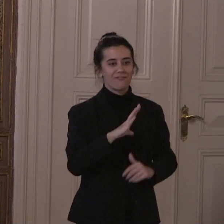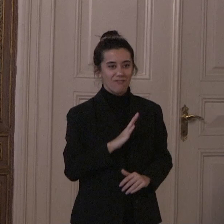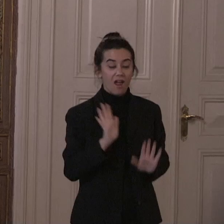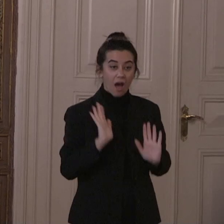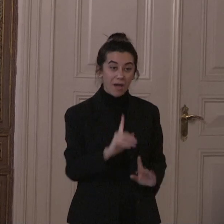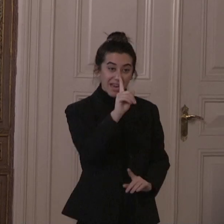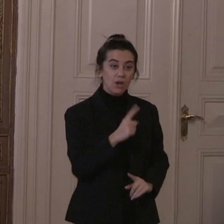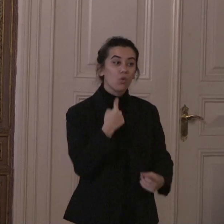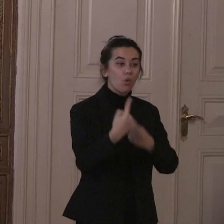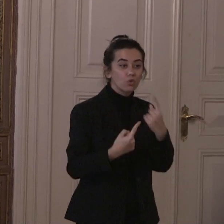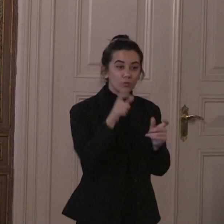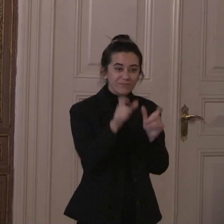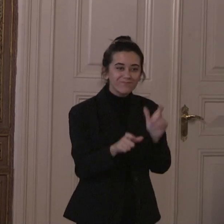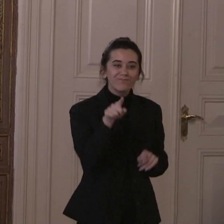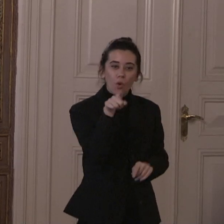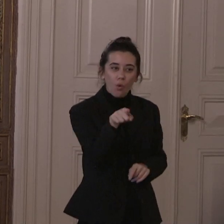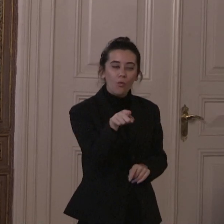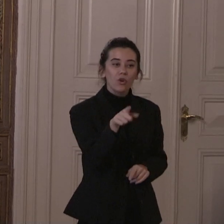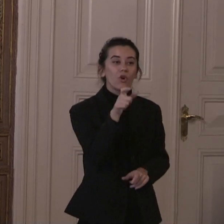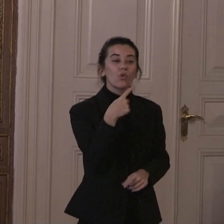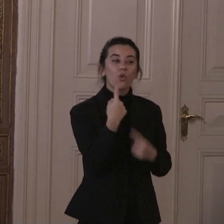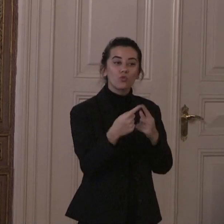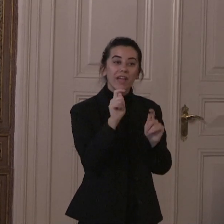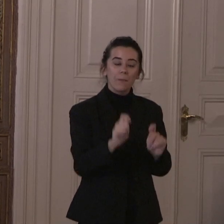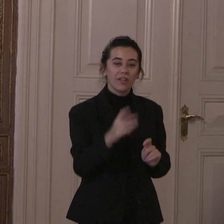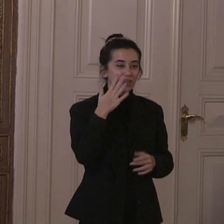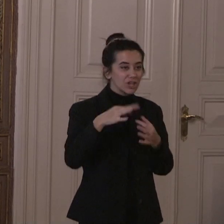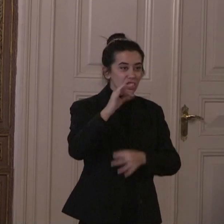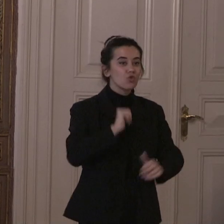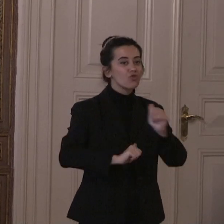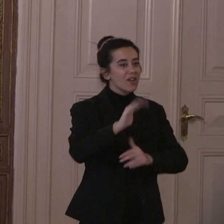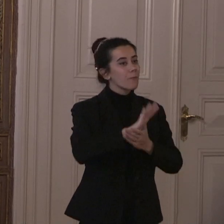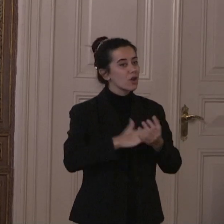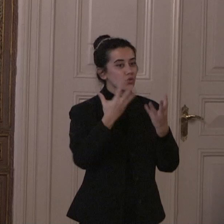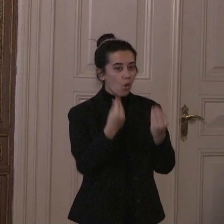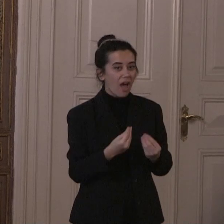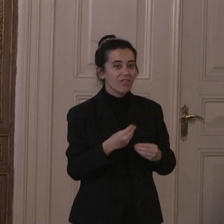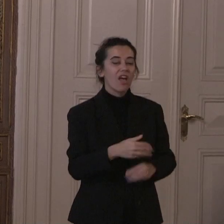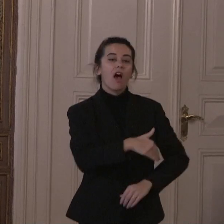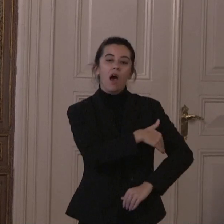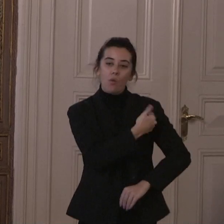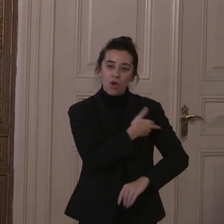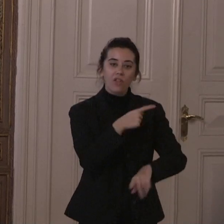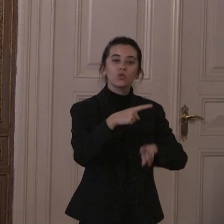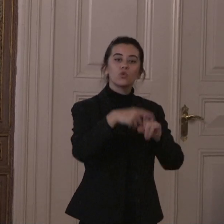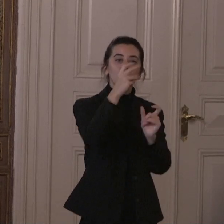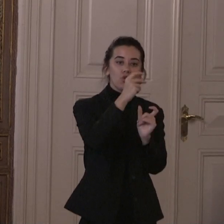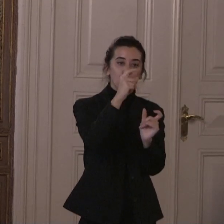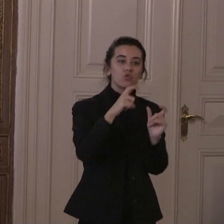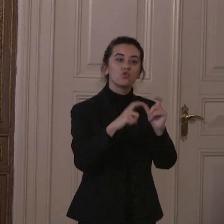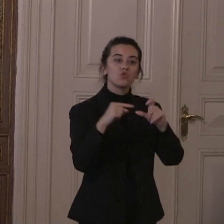konuşmacımız üniversitemizin mezunu Avukat Hüseyin Varol. Büyük bir